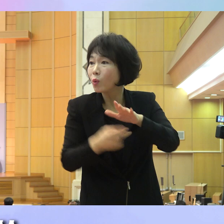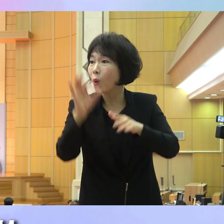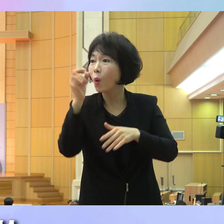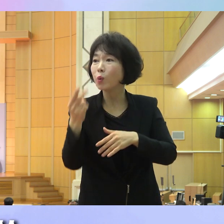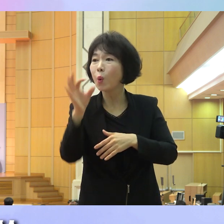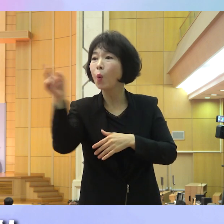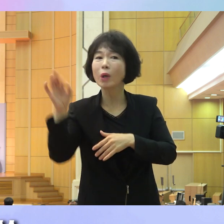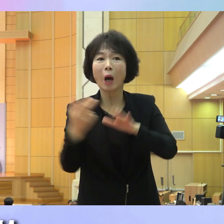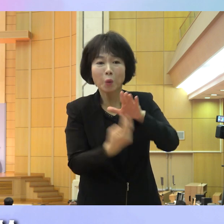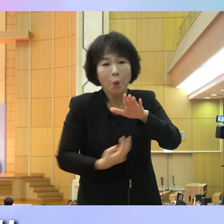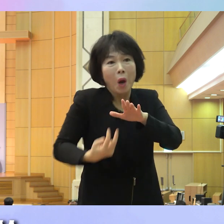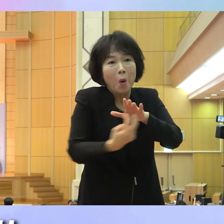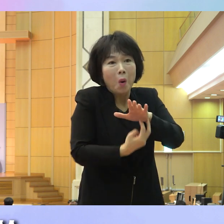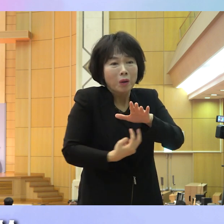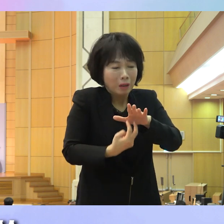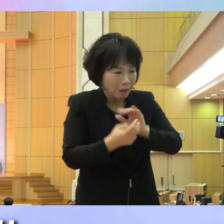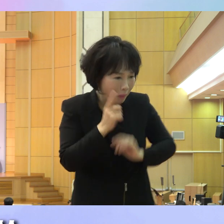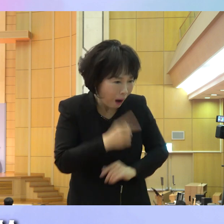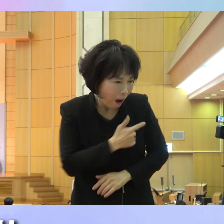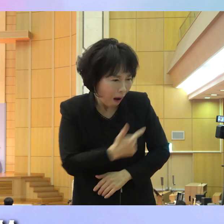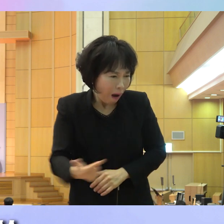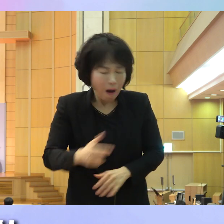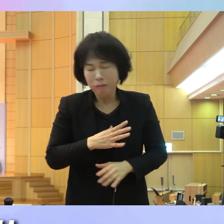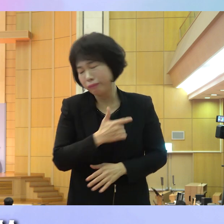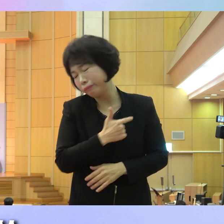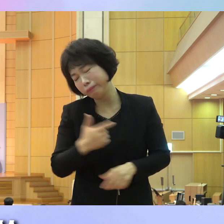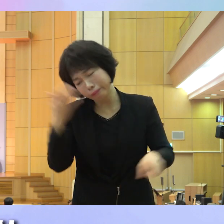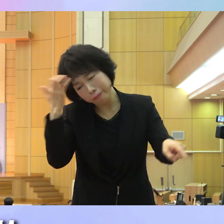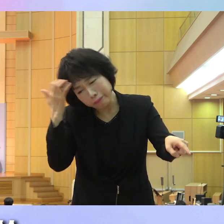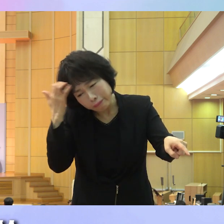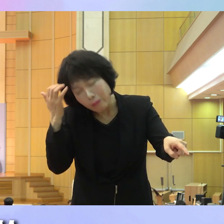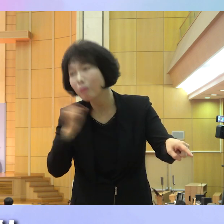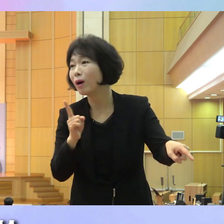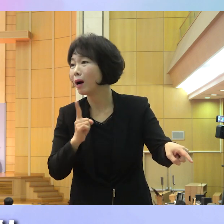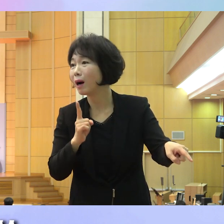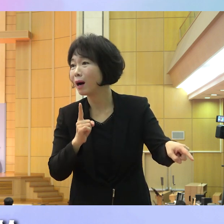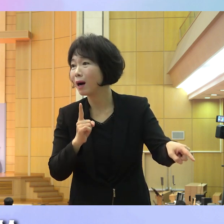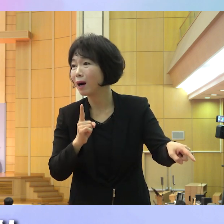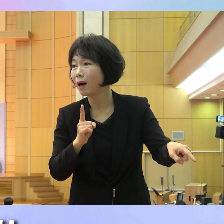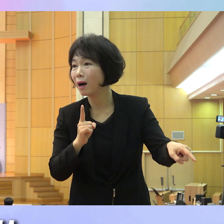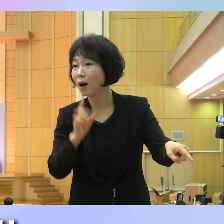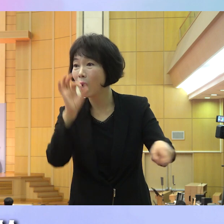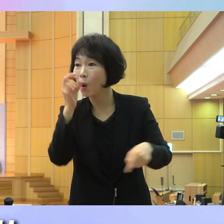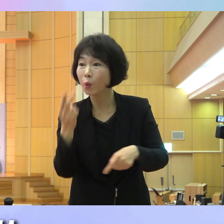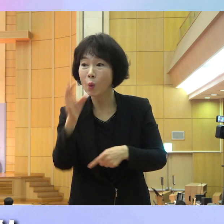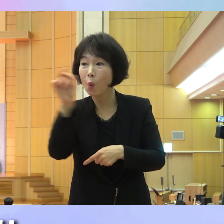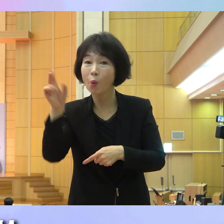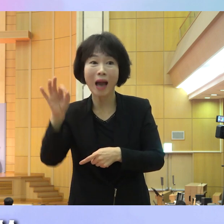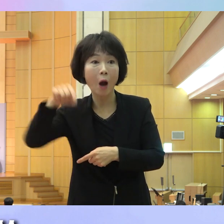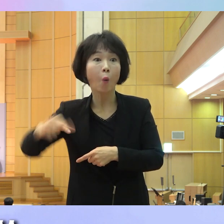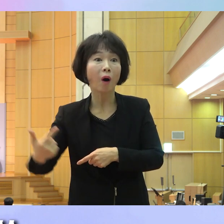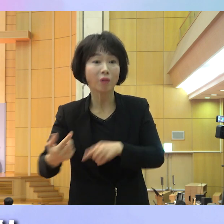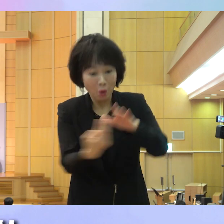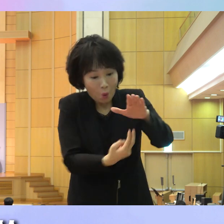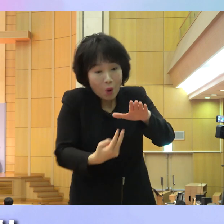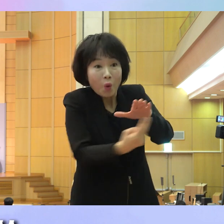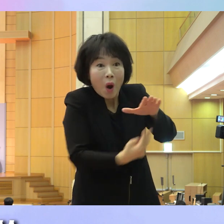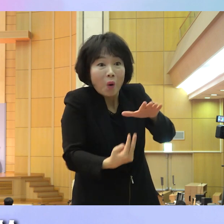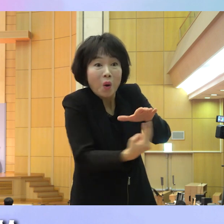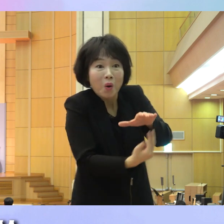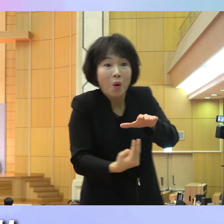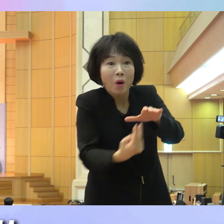하는 건데 그게 사는 겁니까? 그럼 70살에 죽어야 되는데 10년 더 살았다고 하는 것이 병원